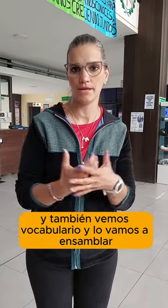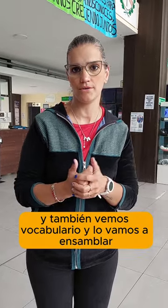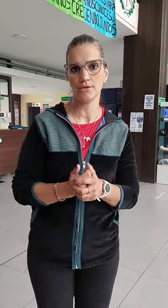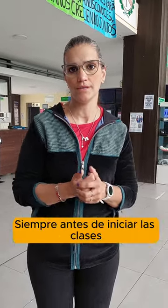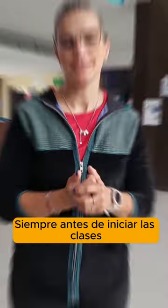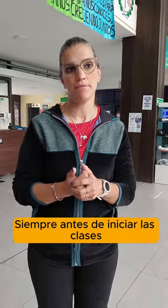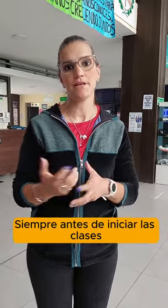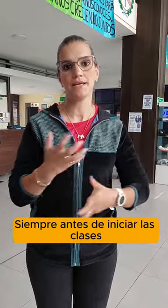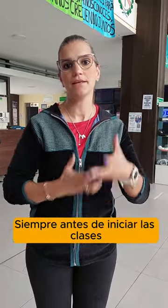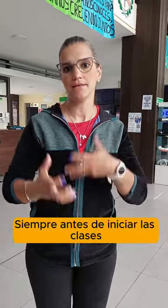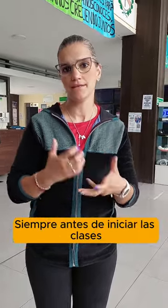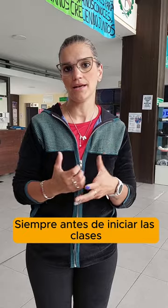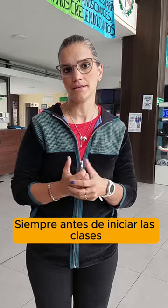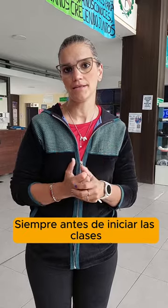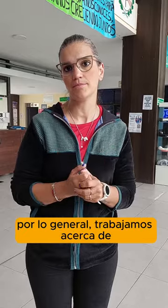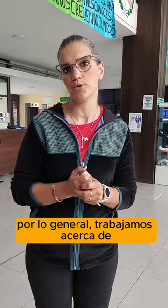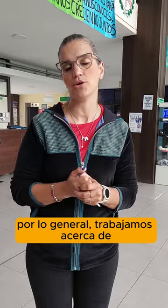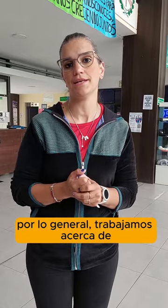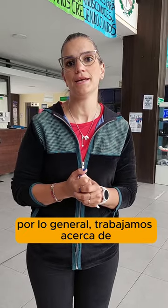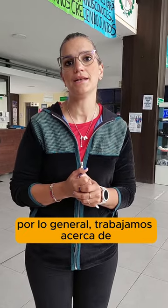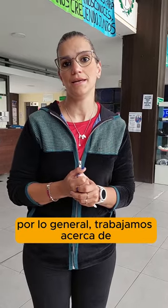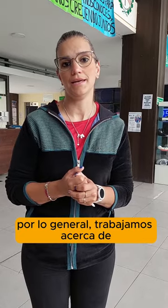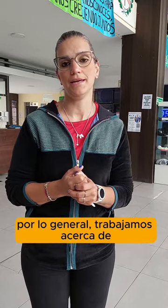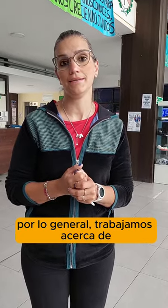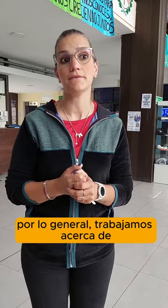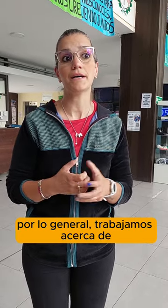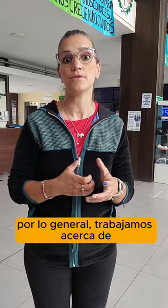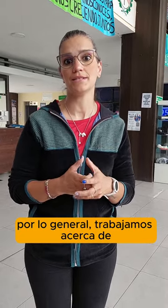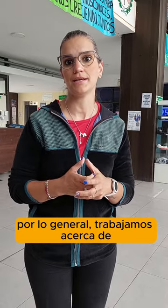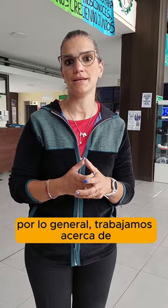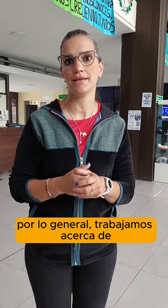ensamblando. Siempre antes de iniciar las clases, por lo general, trabajamos acerca de